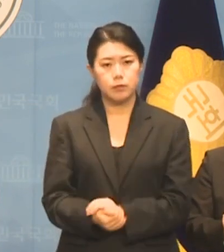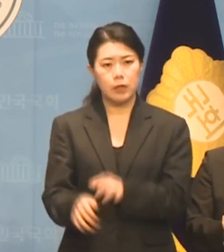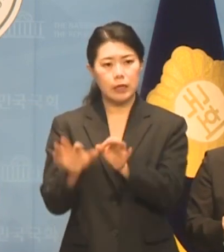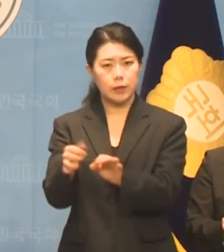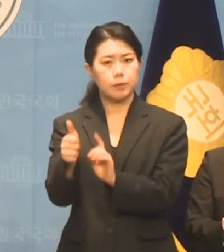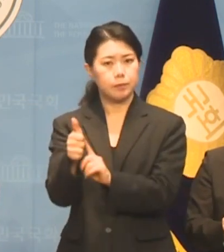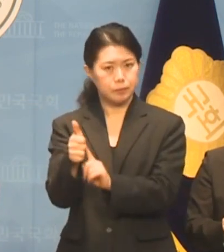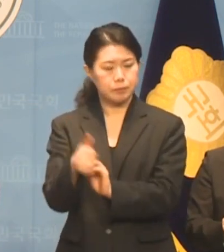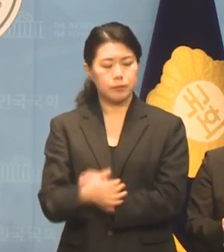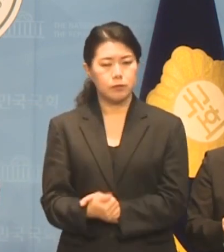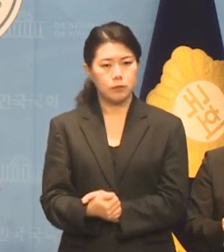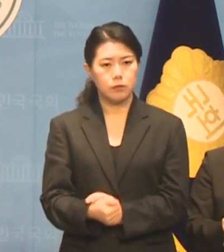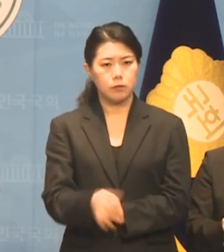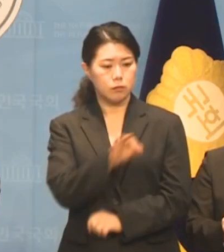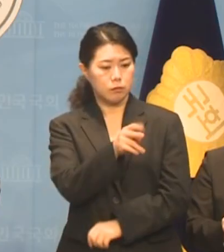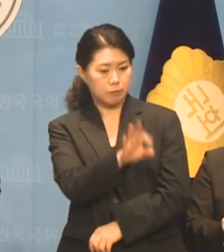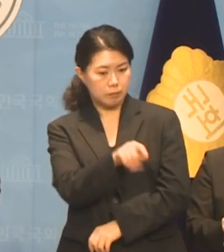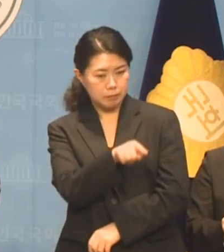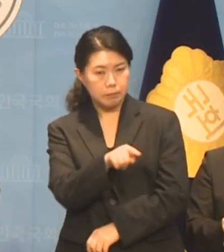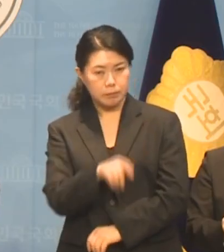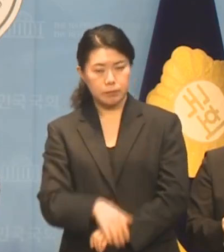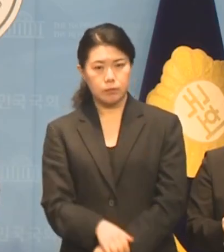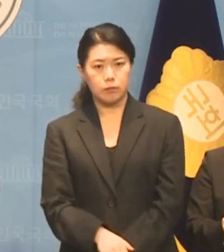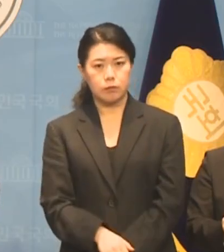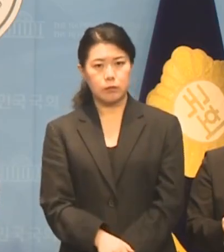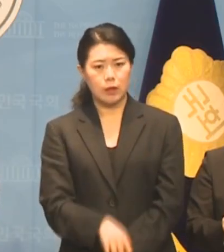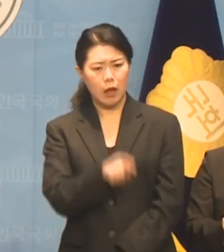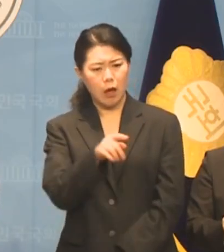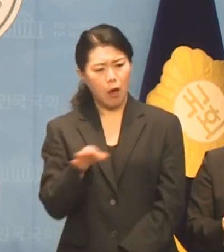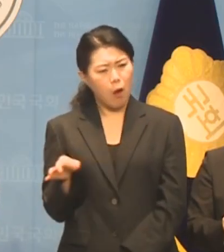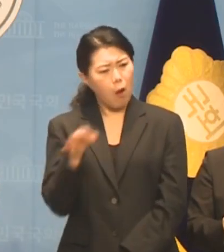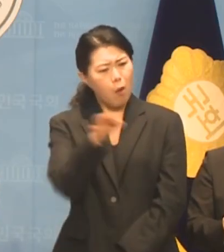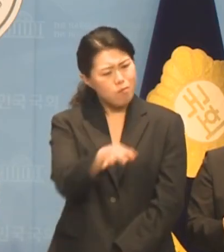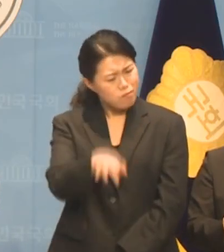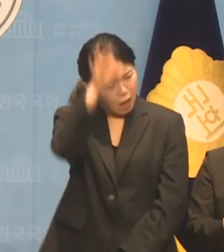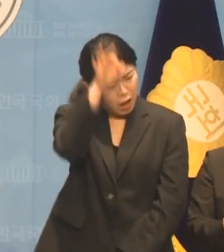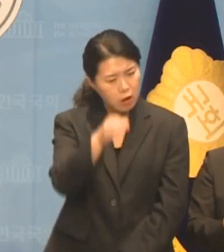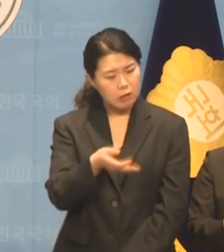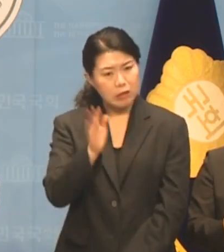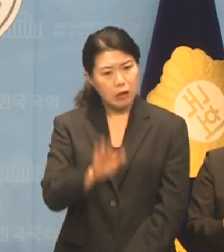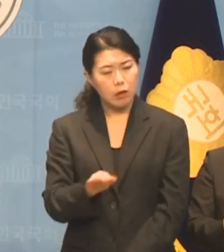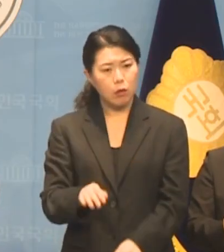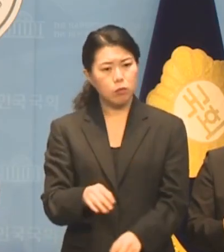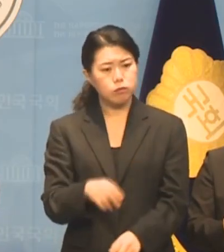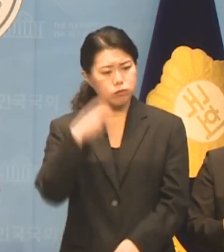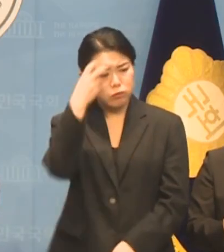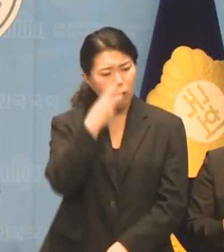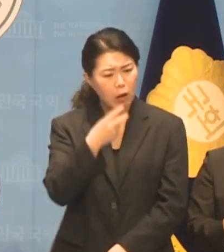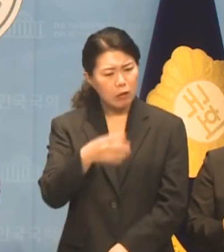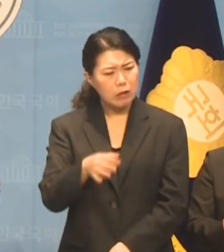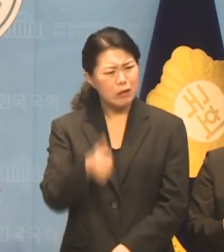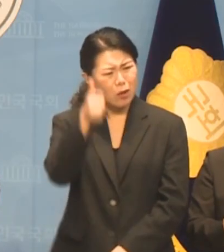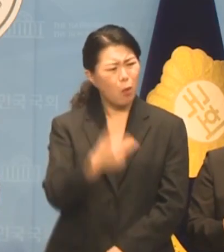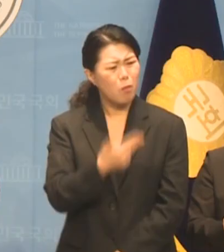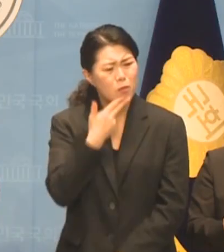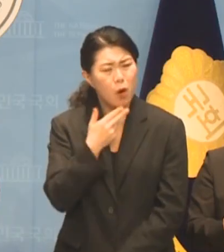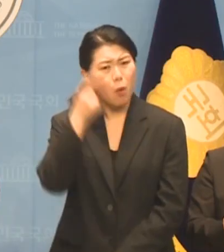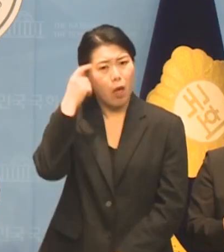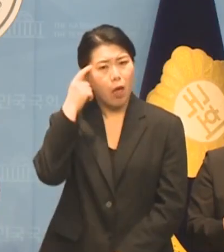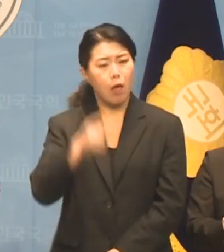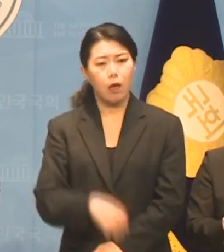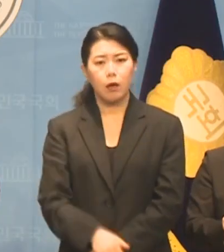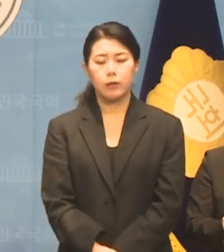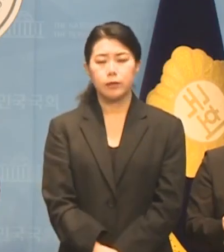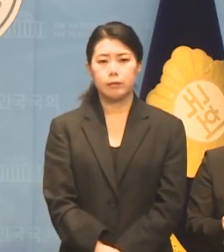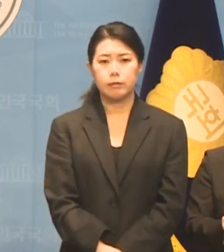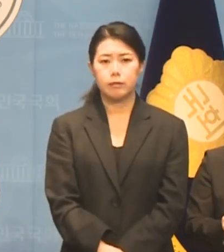씨는 명태균 씨에게 이렇게 돈이 들었는데 이기는 조사는 왜 안 나오느냐라고